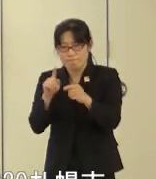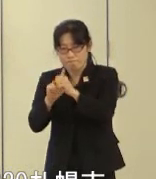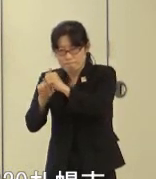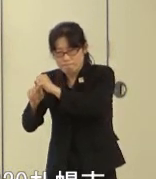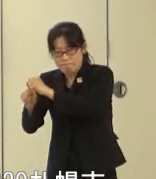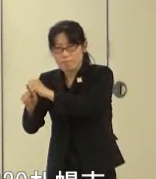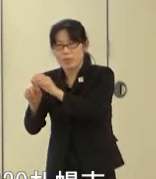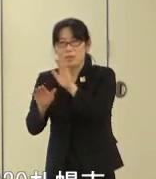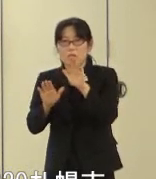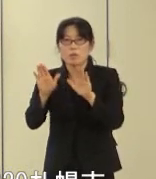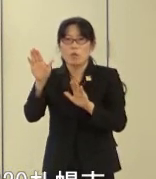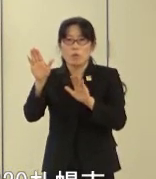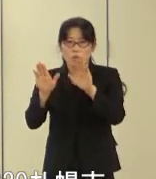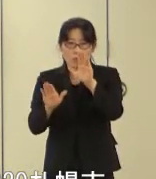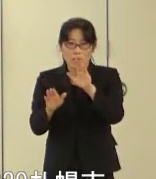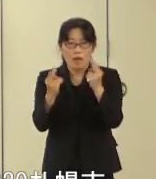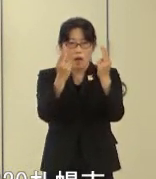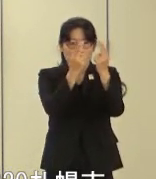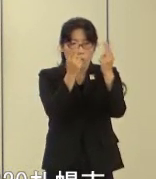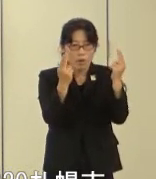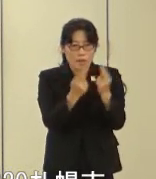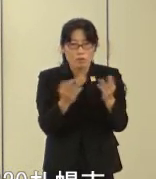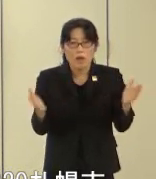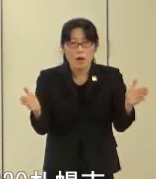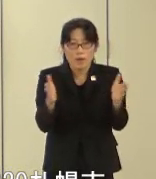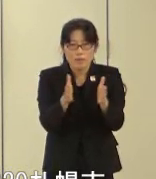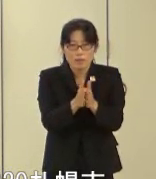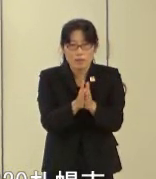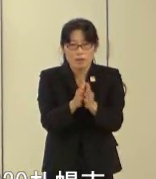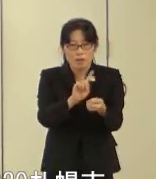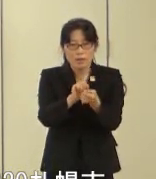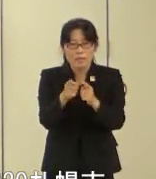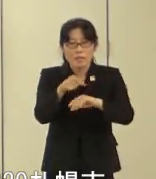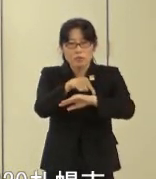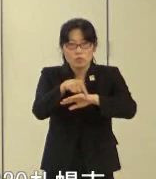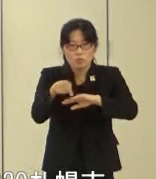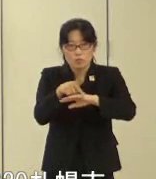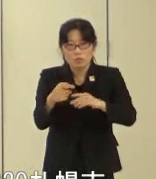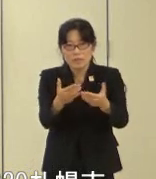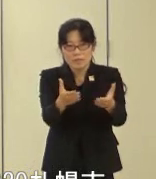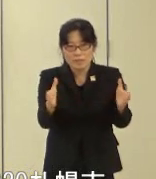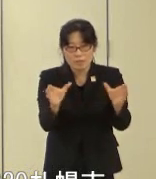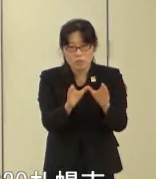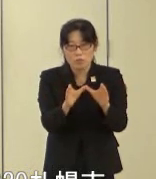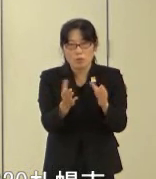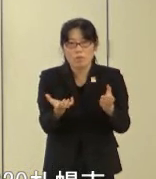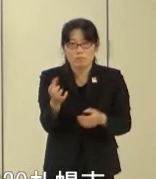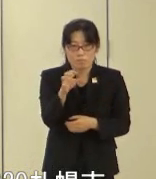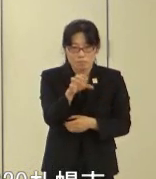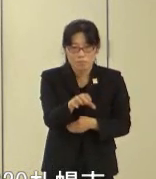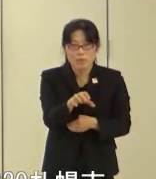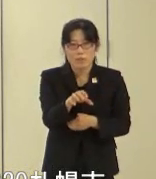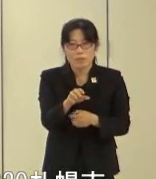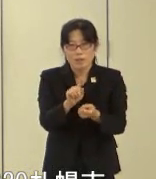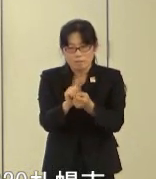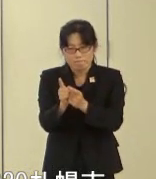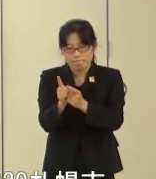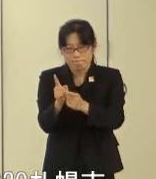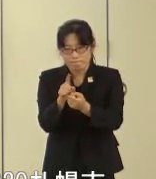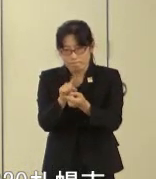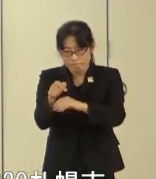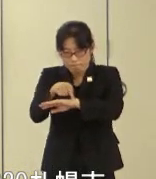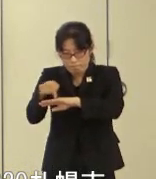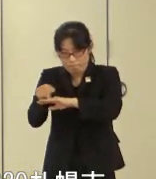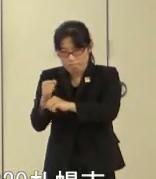の中で、北海道と合同での対策チームを設置をしてですね、対策を強化をして